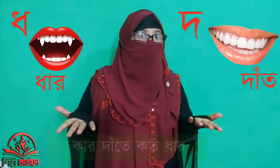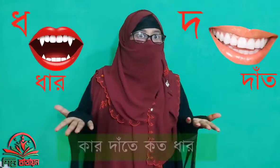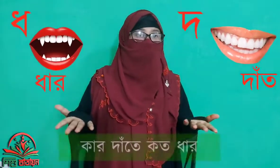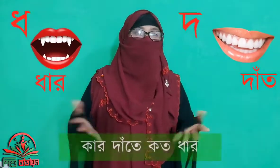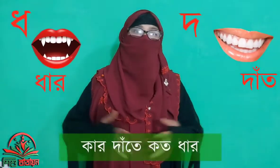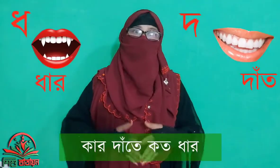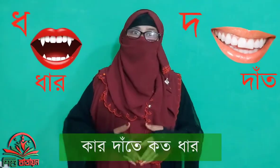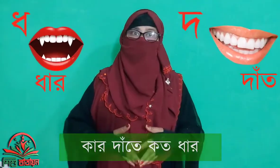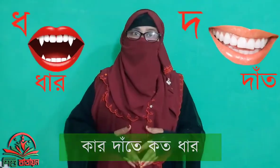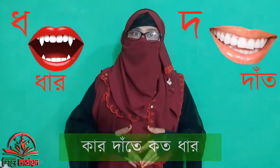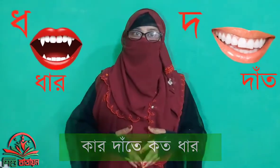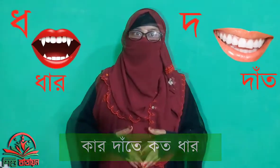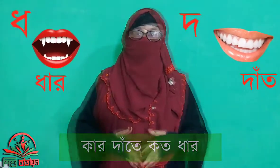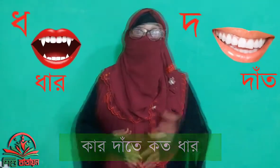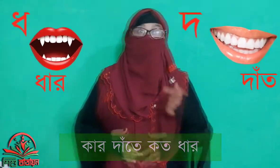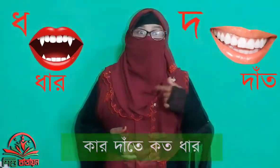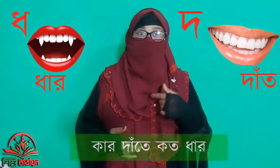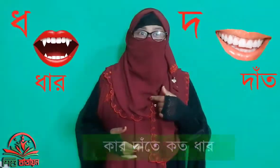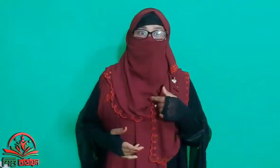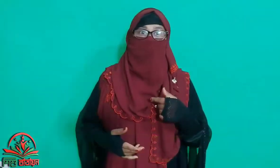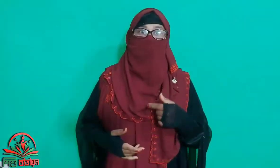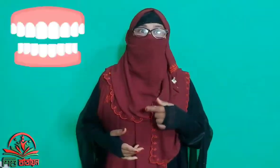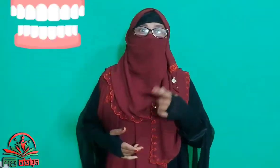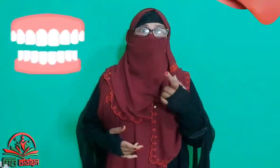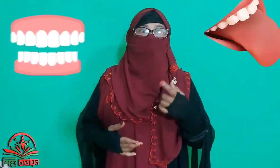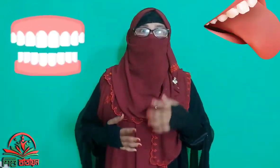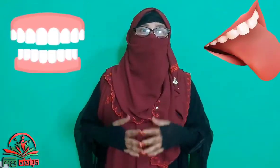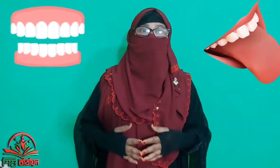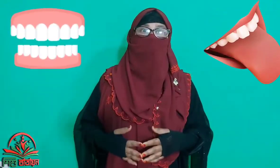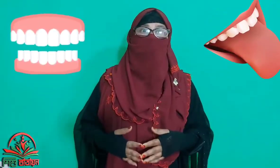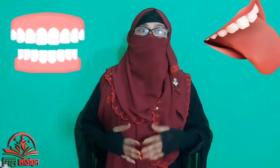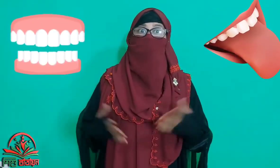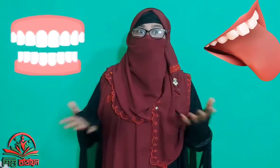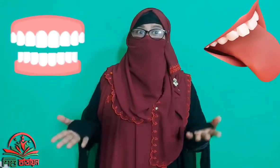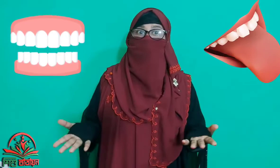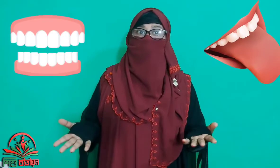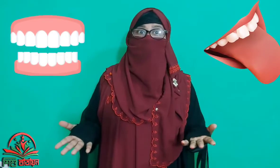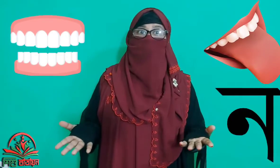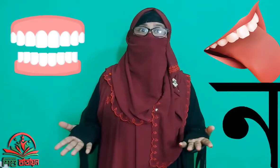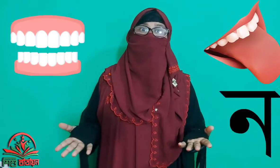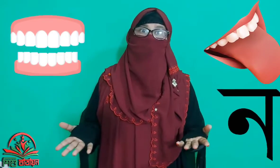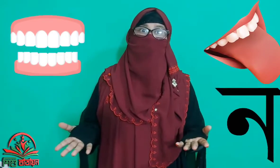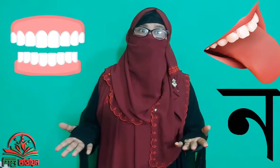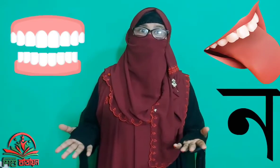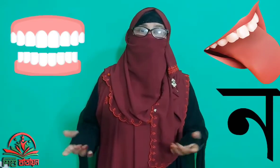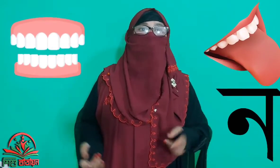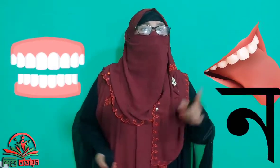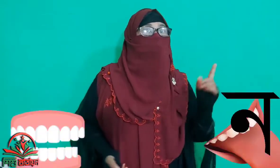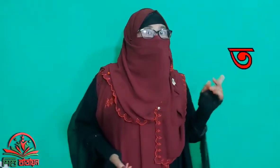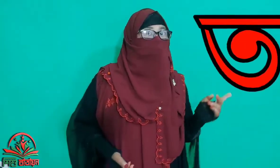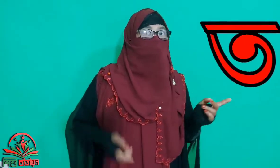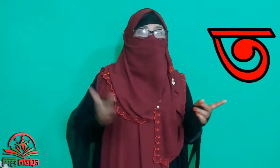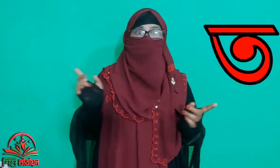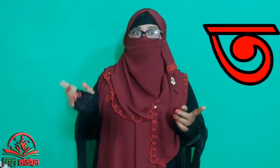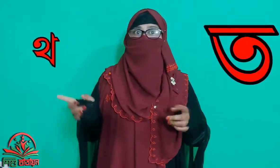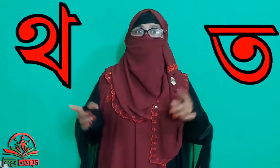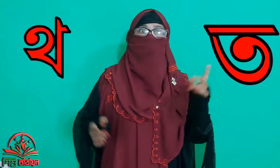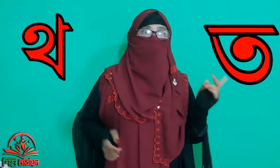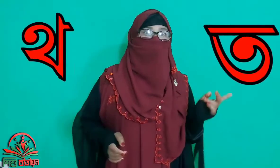দাঁতে কত ধার দাঁতে আর জিভে মিলে হল দন্ত ন ত থ দ